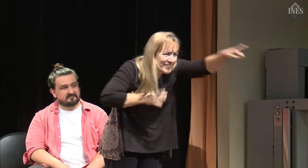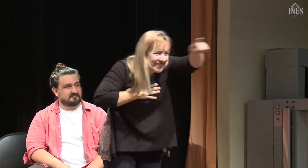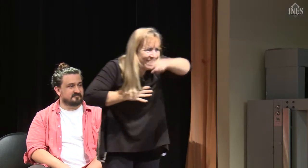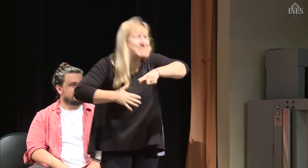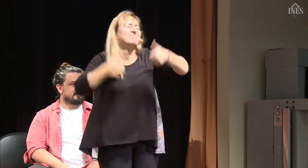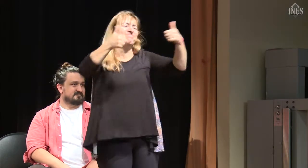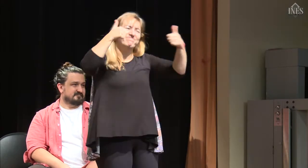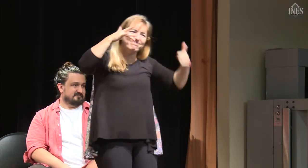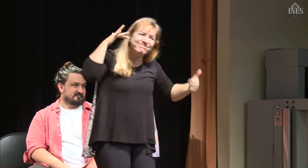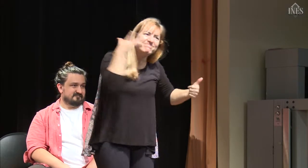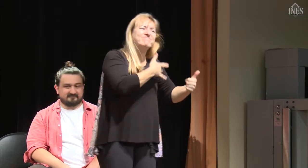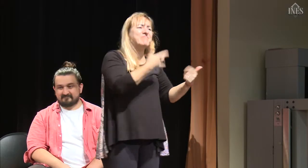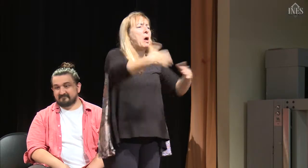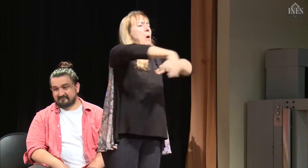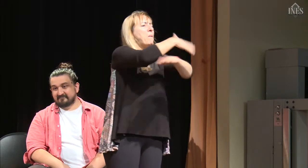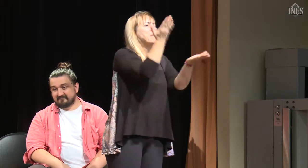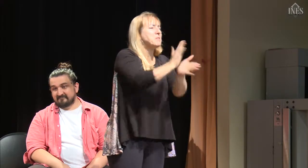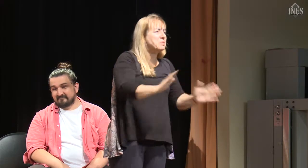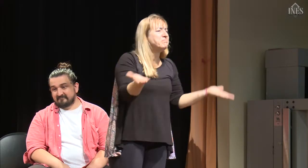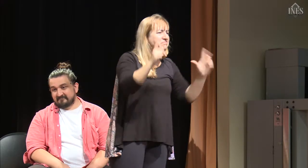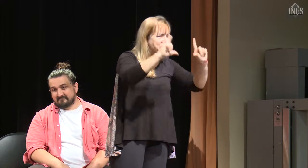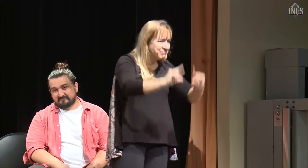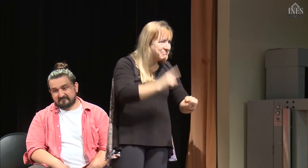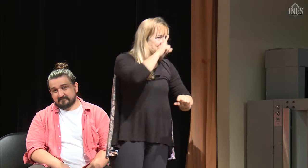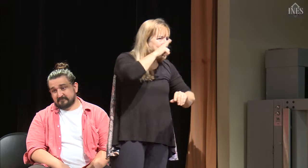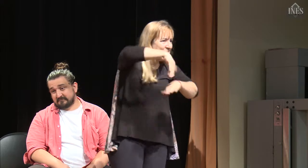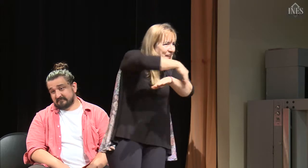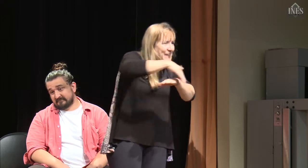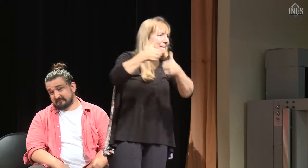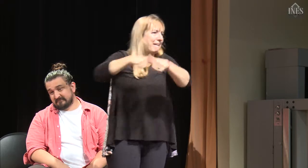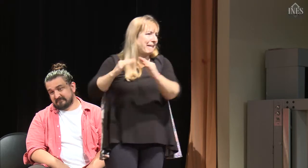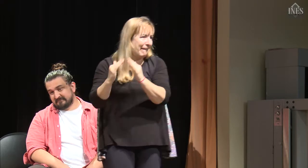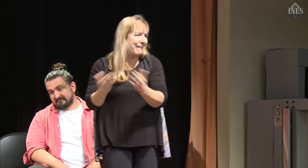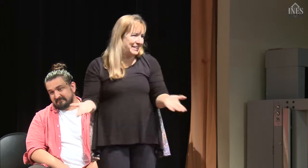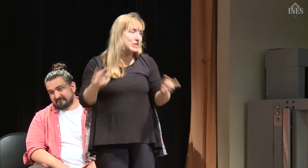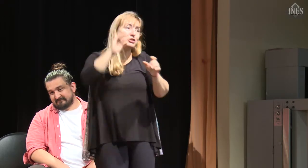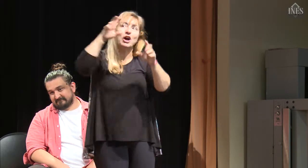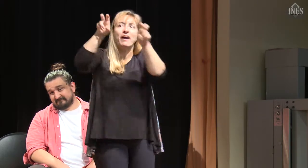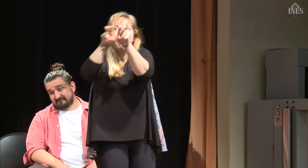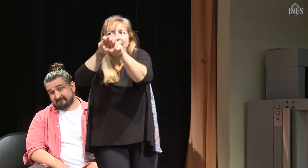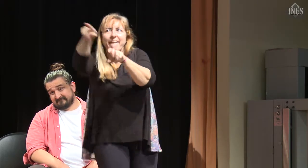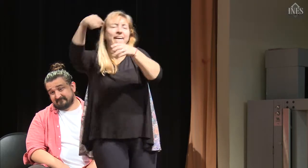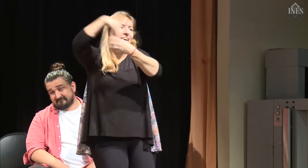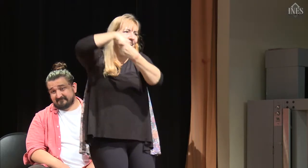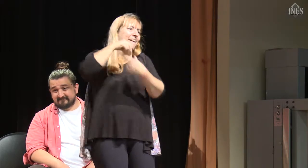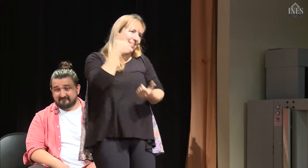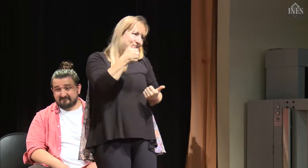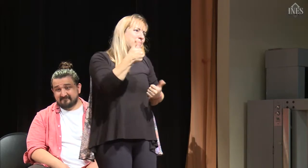Vocês gostam? É maravilhoso, né? Uma delícia. Mas, hoje em dia, por conta da rua está perigosa, os bairros estão